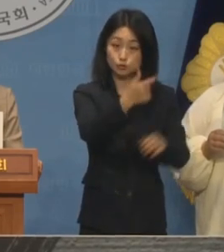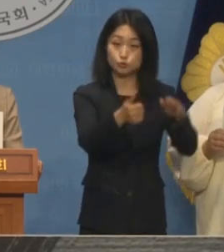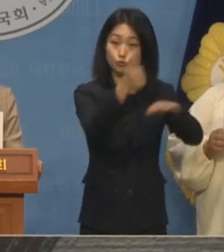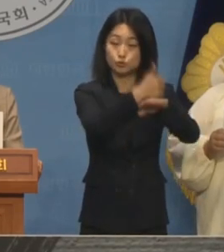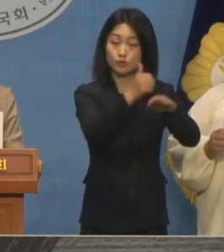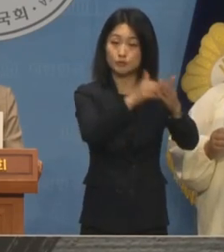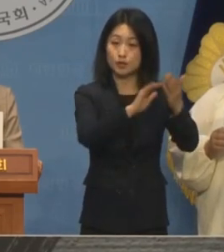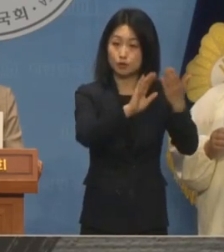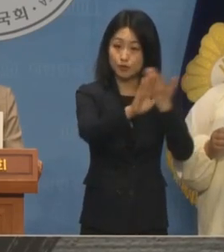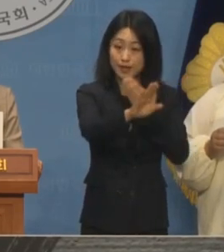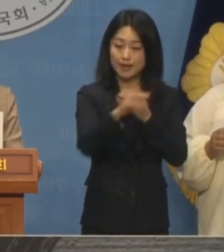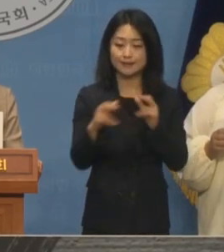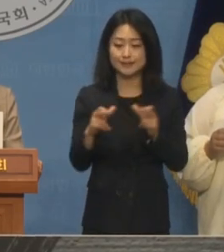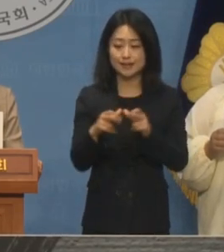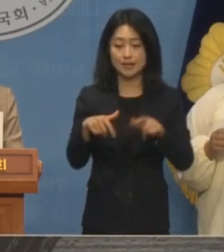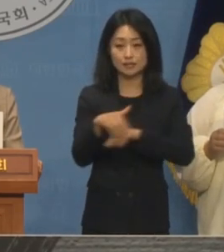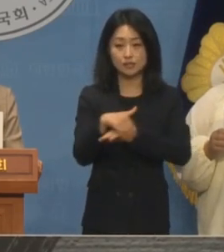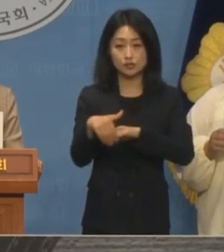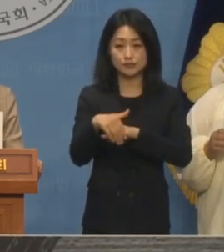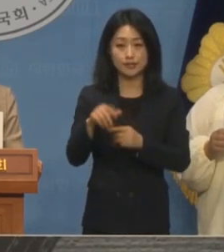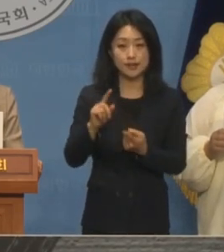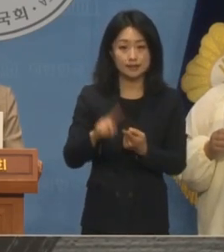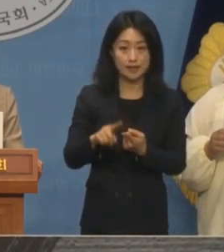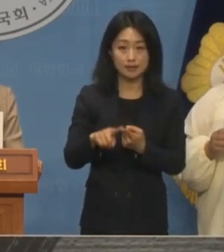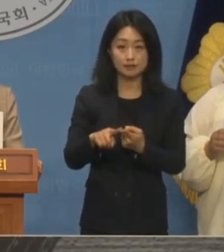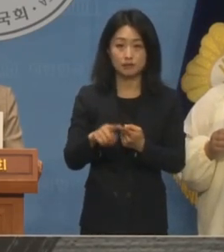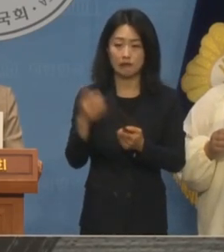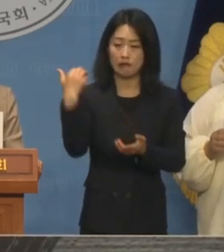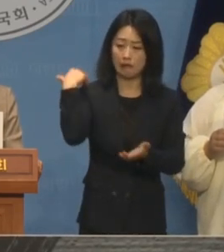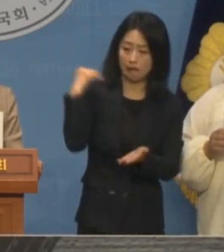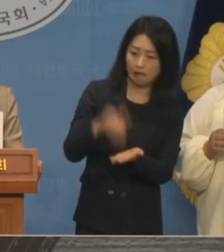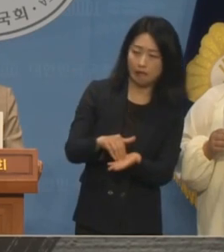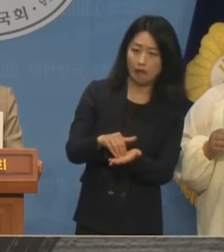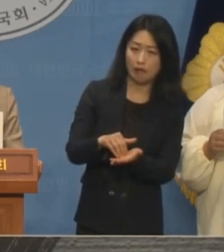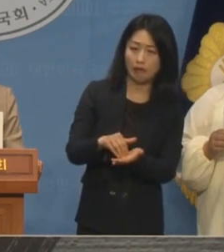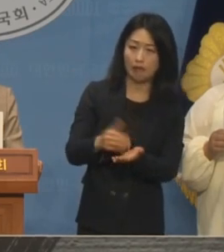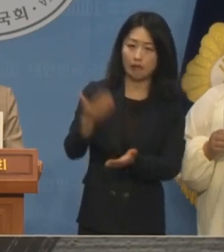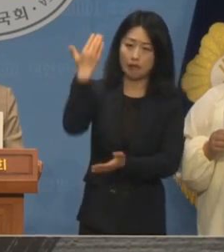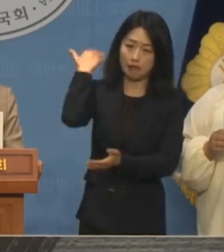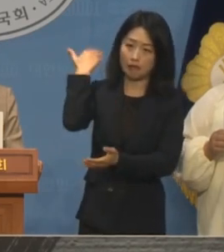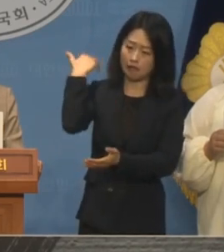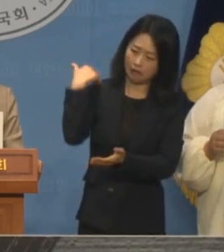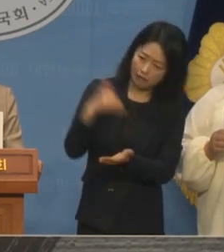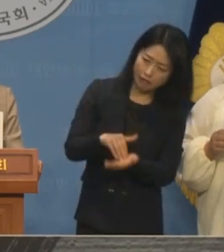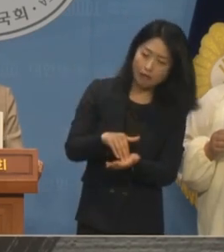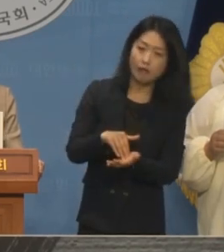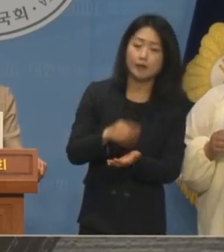이후 장애인 정책들이 후퇴의기를 달리고 있습니다.